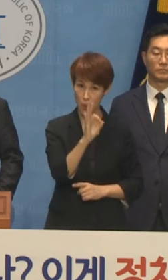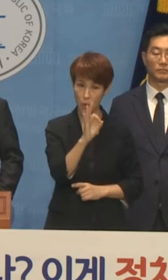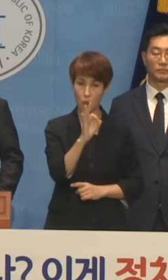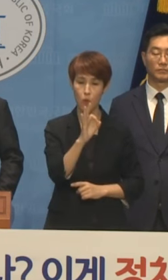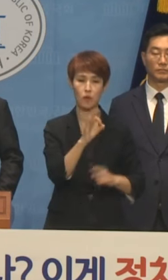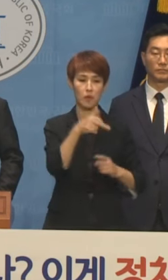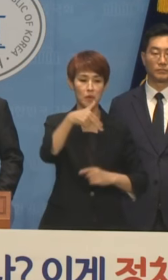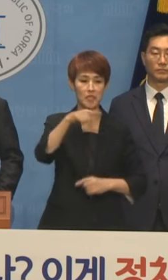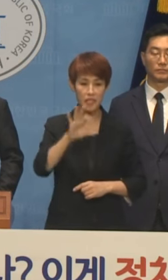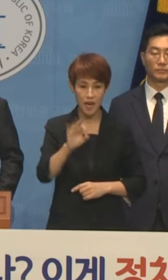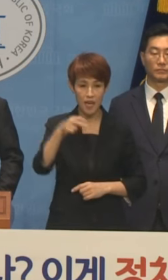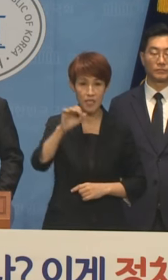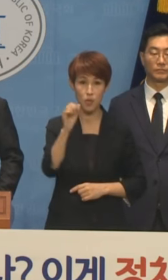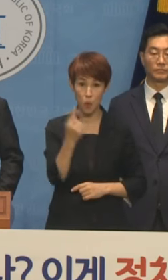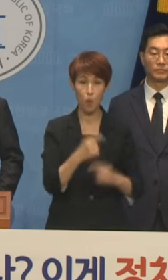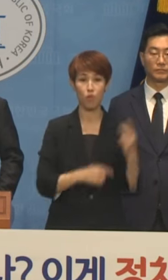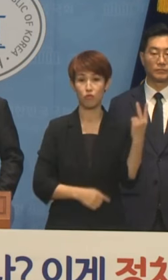장시호가